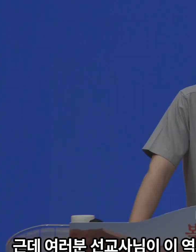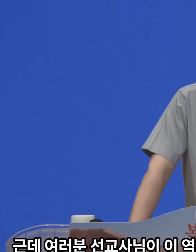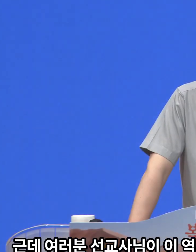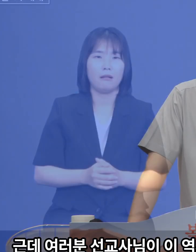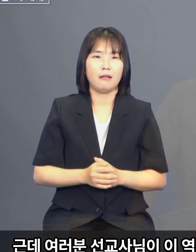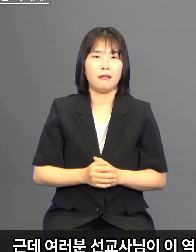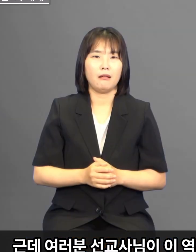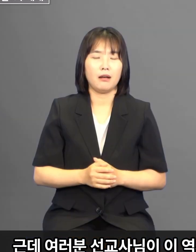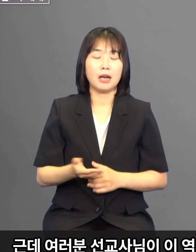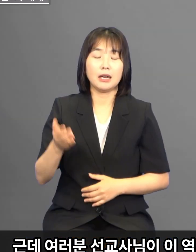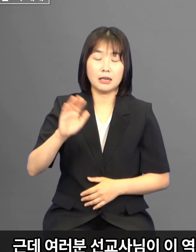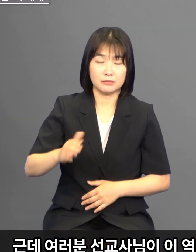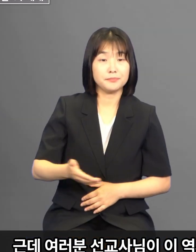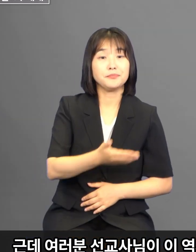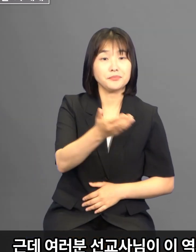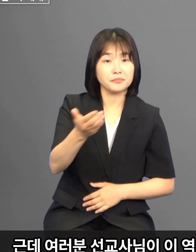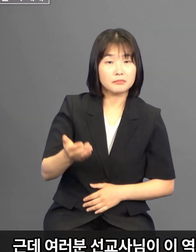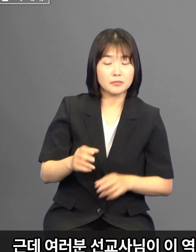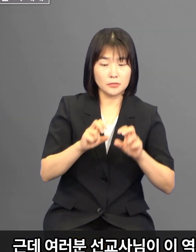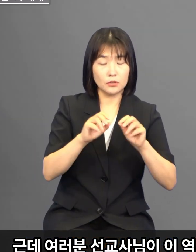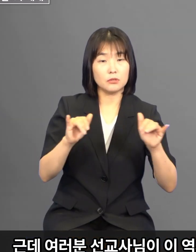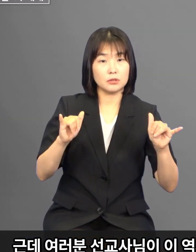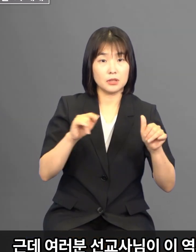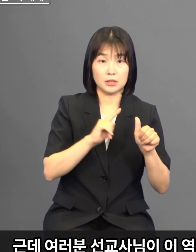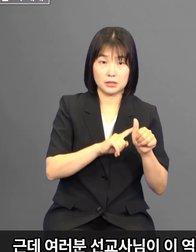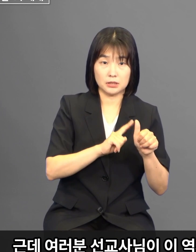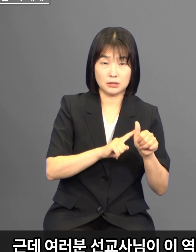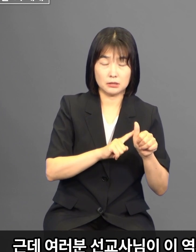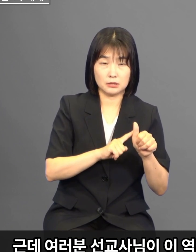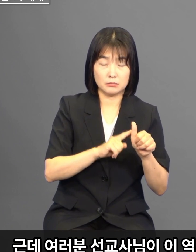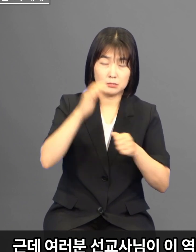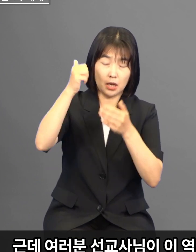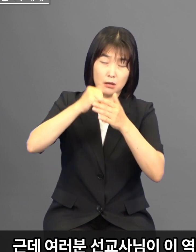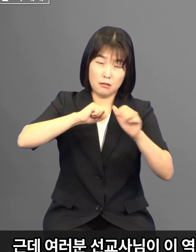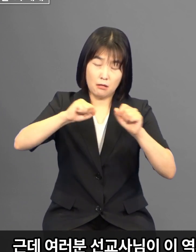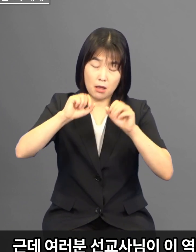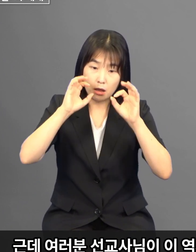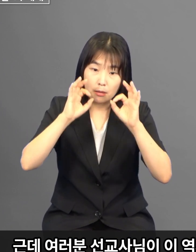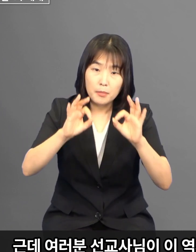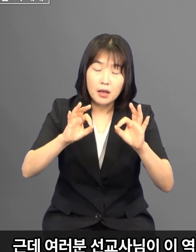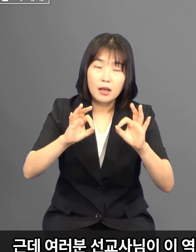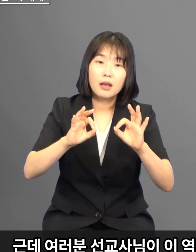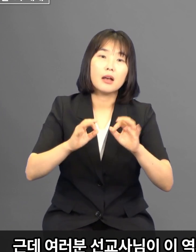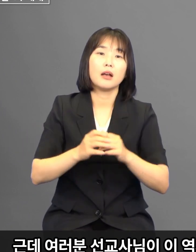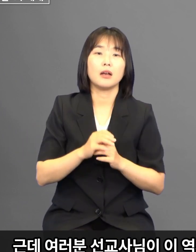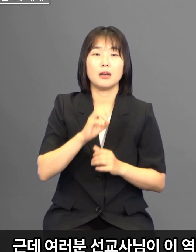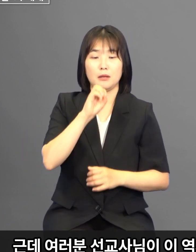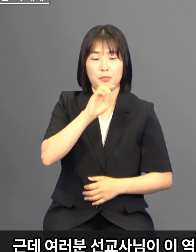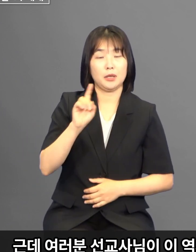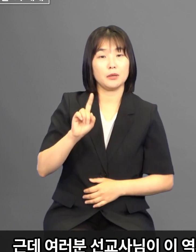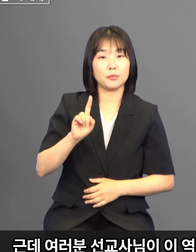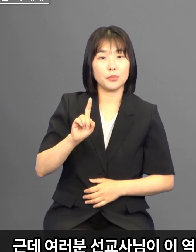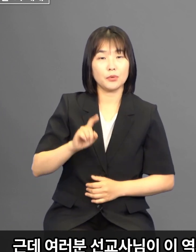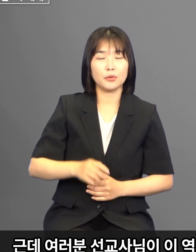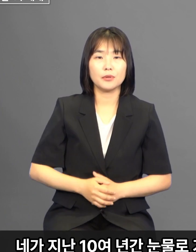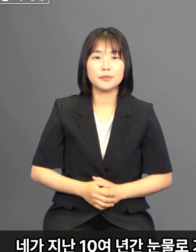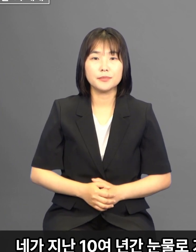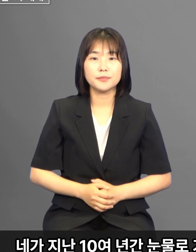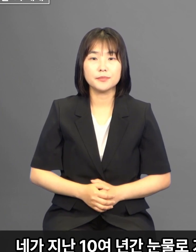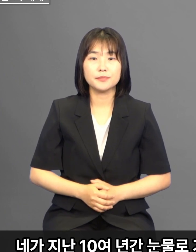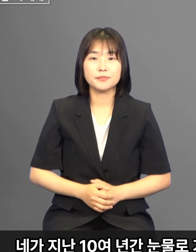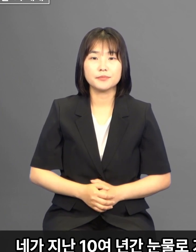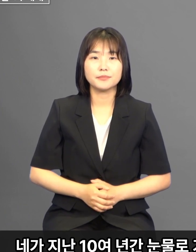여러분, 선교사님이 이 역사를 보면서 당신께 말씀을 하시더랍니다.